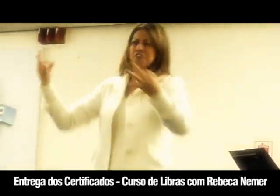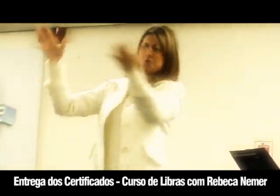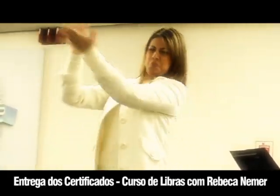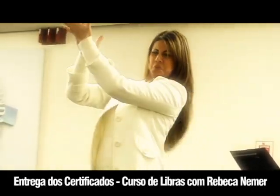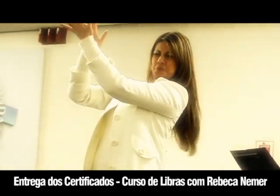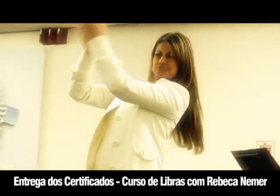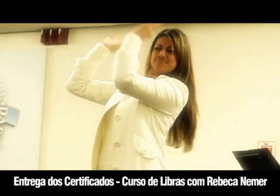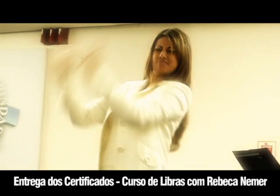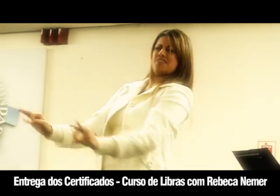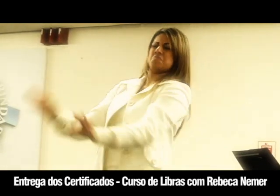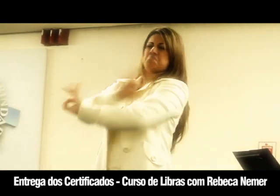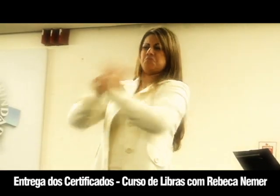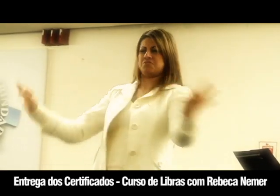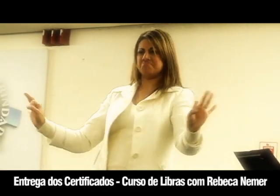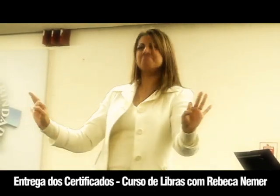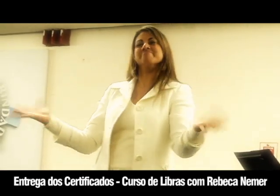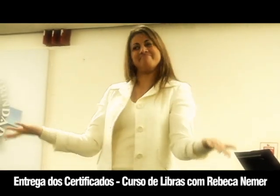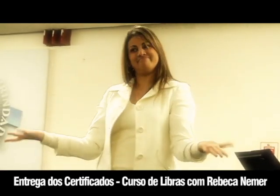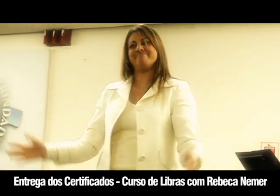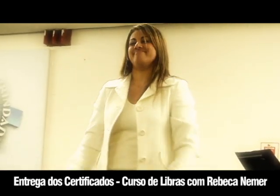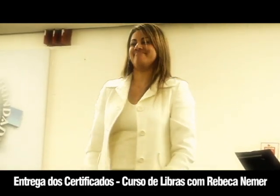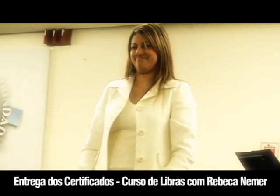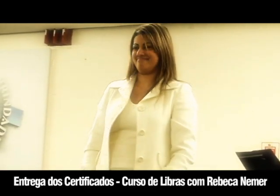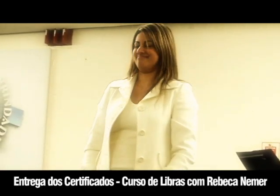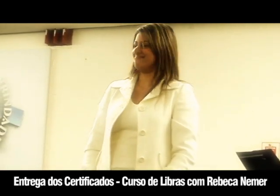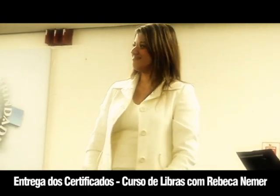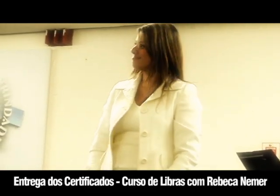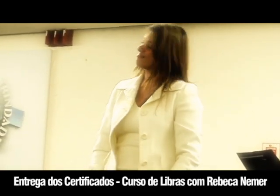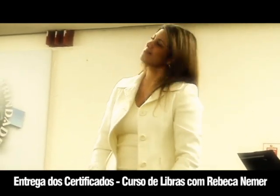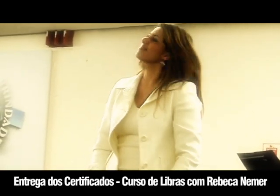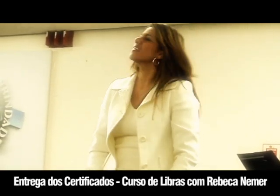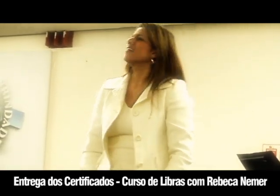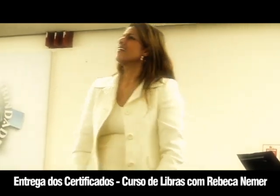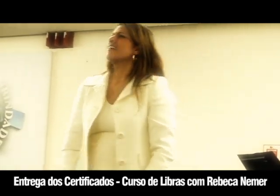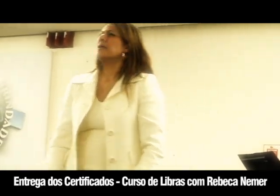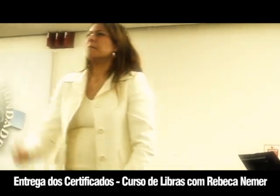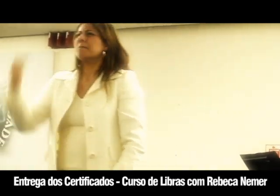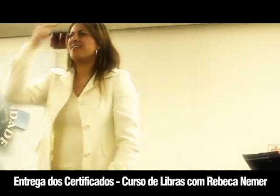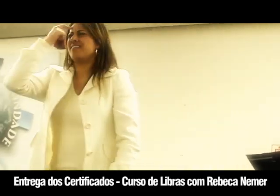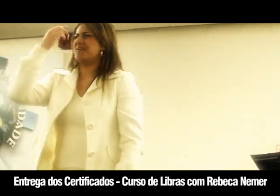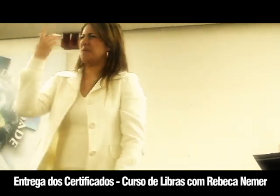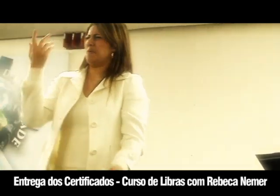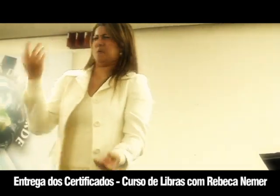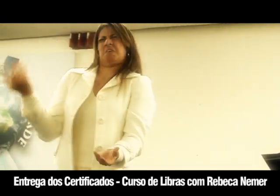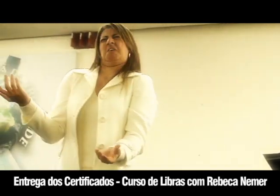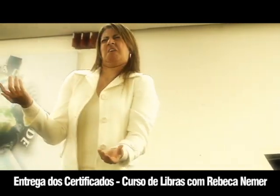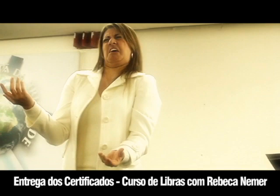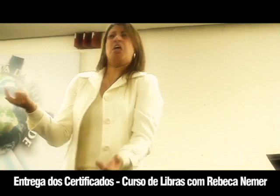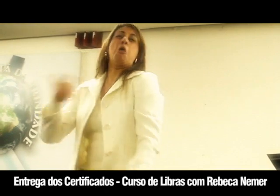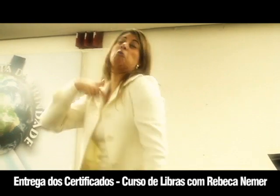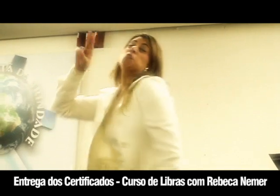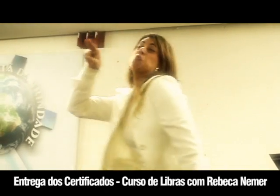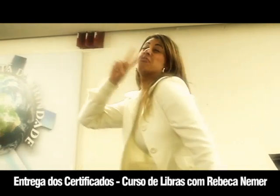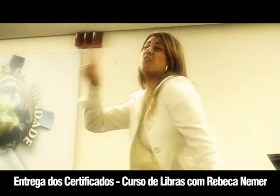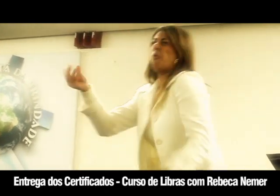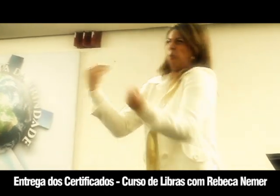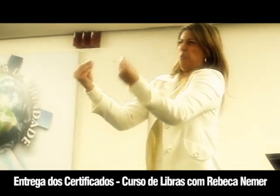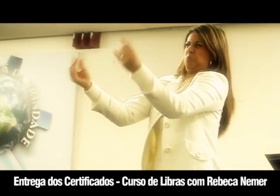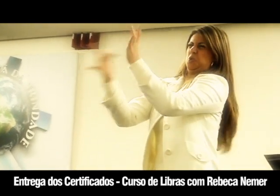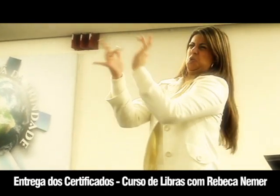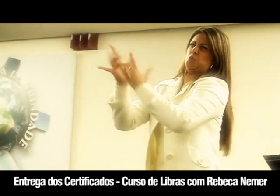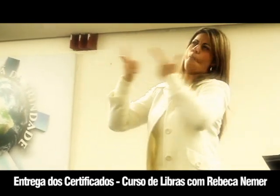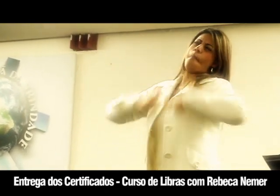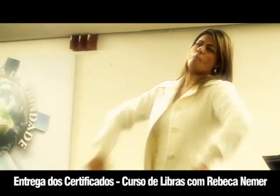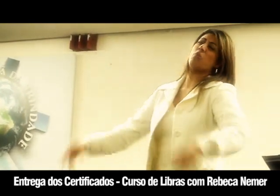os nossos pecados. Que bênção! Como é que nós sabemos que Jesus era puro? O testemunho dos